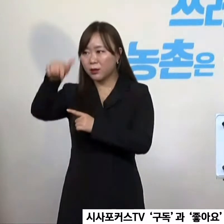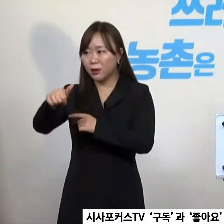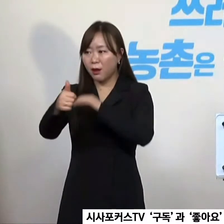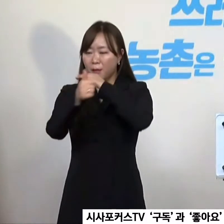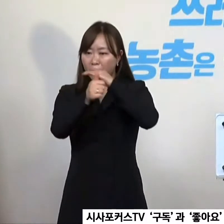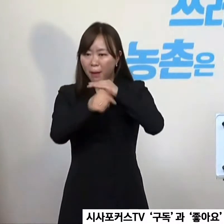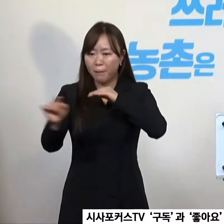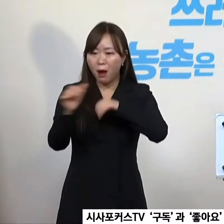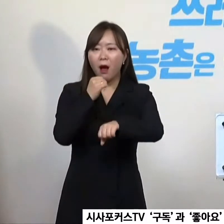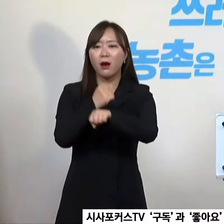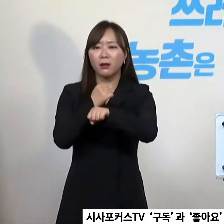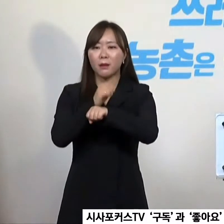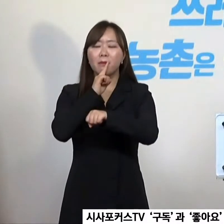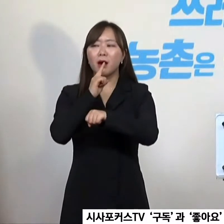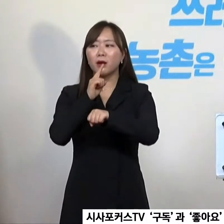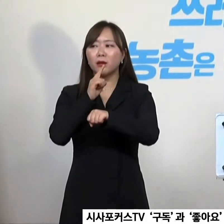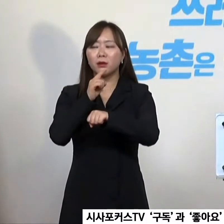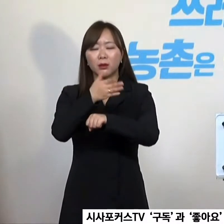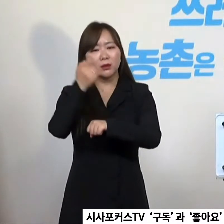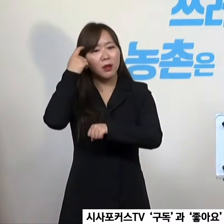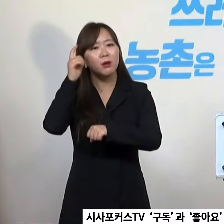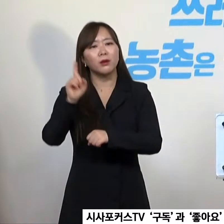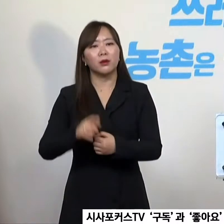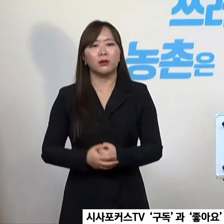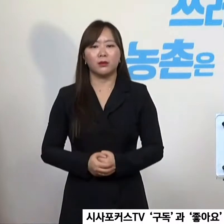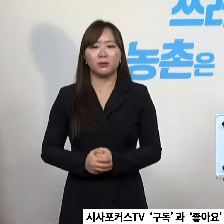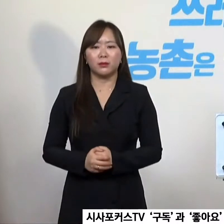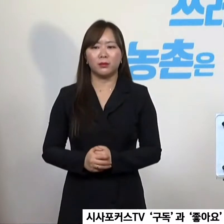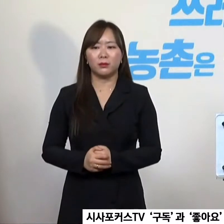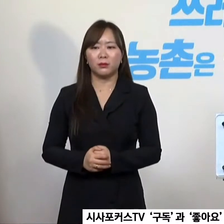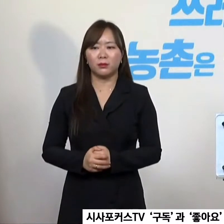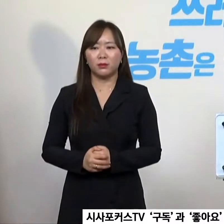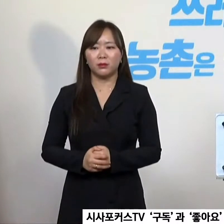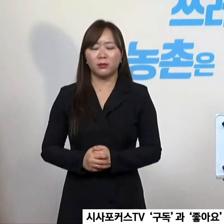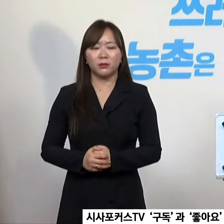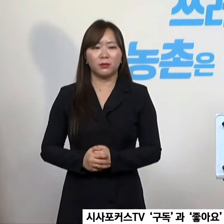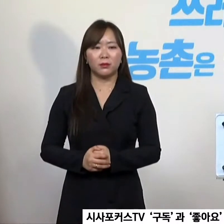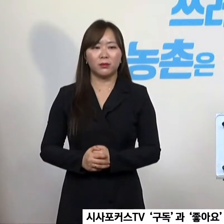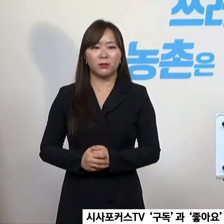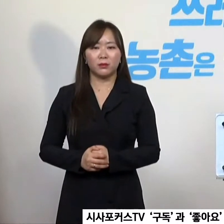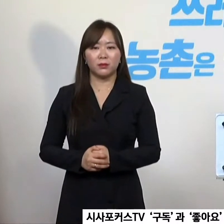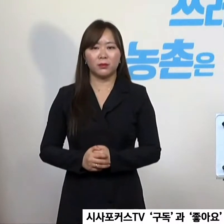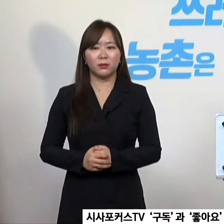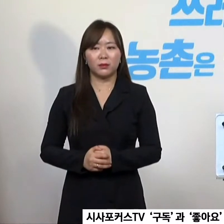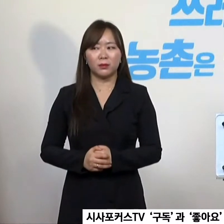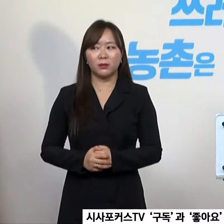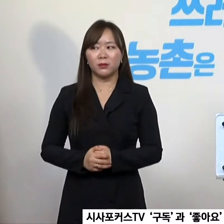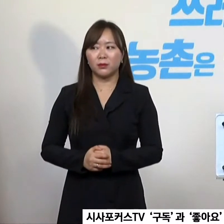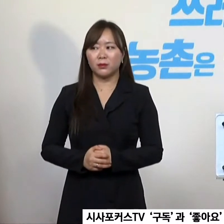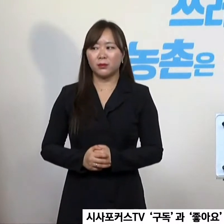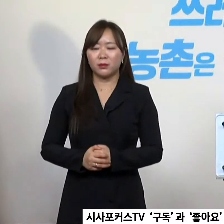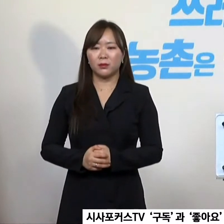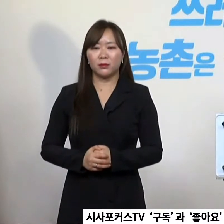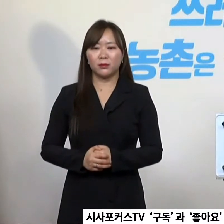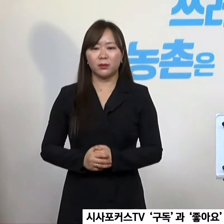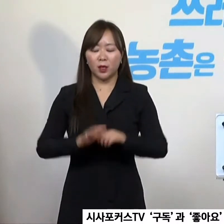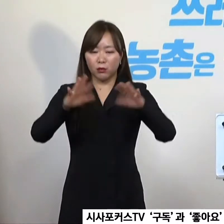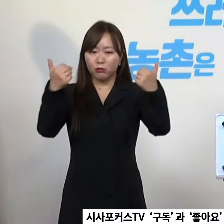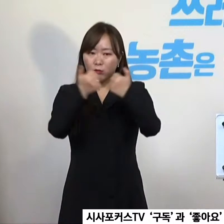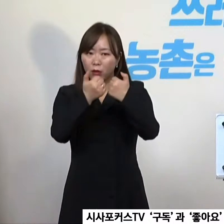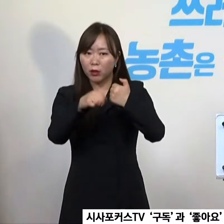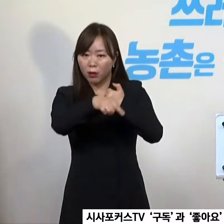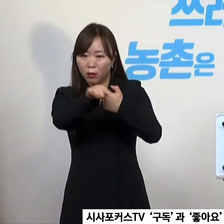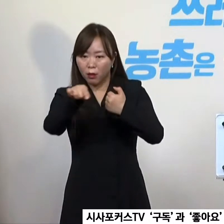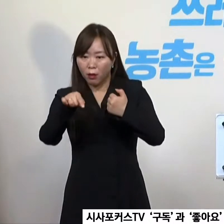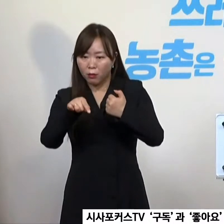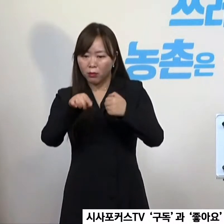신속히 처리하겠다 이렇게 얘기했는데 이에 대해서는 혹시 어떻게 생각하시는지? 글쎄 뭐 그 국회에